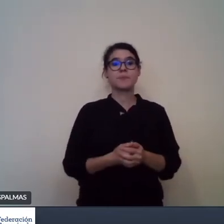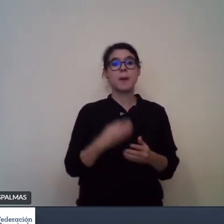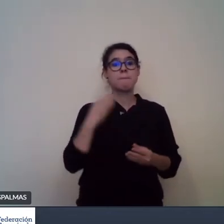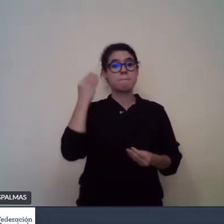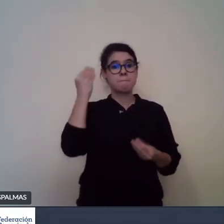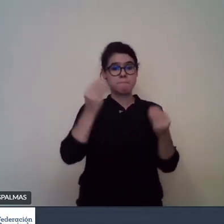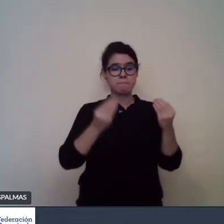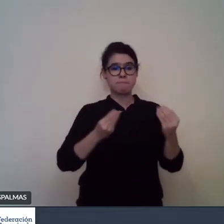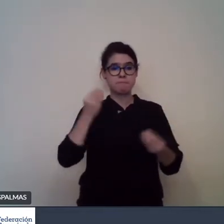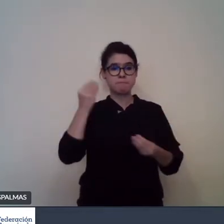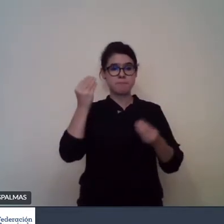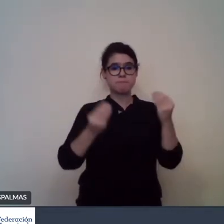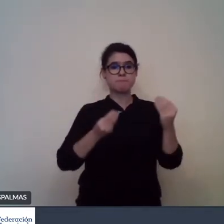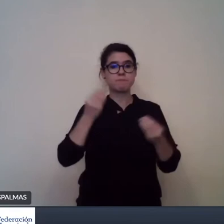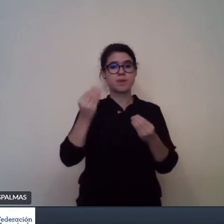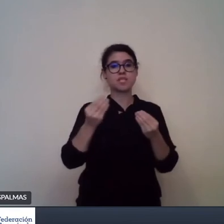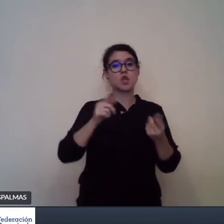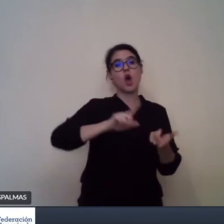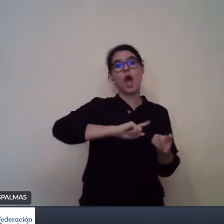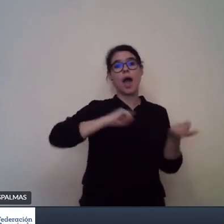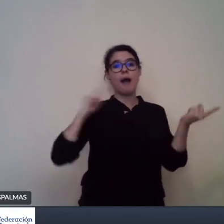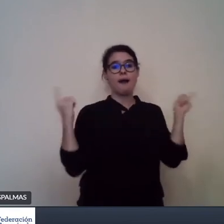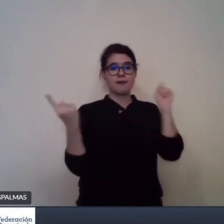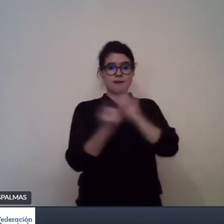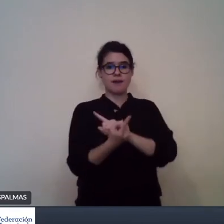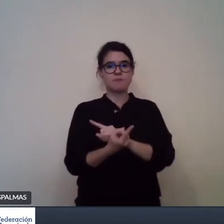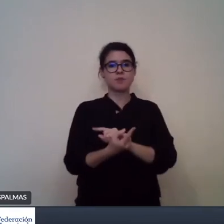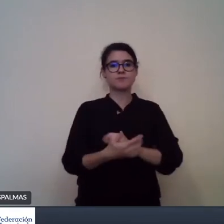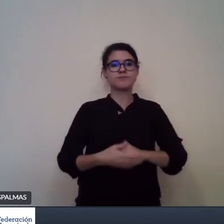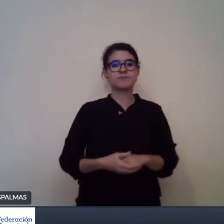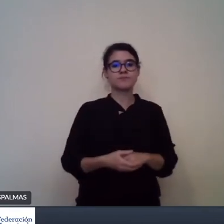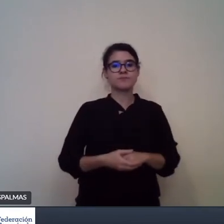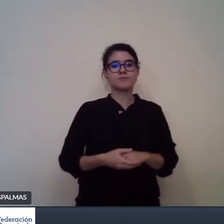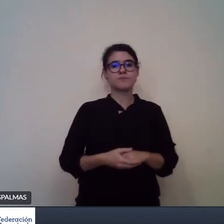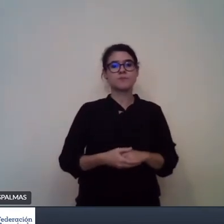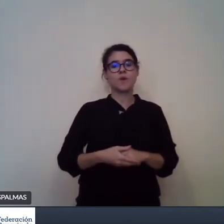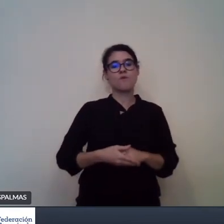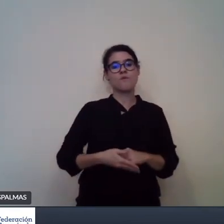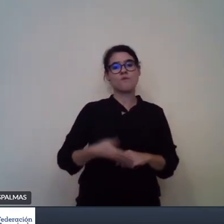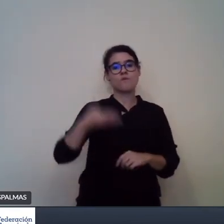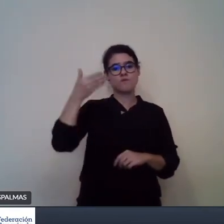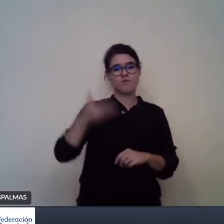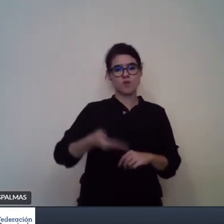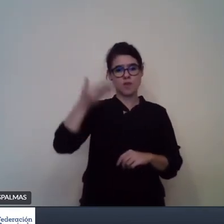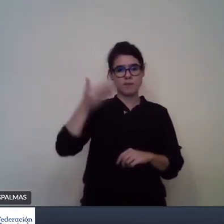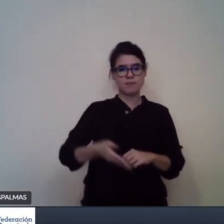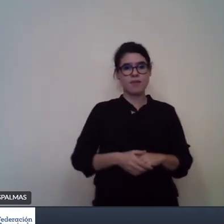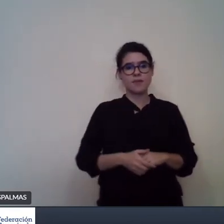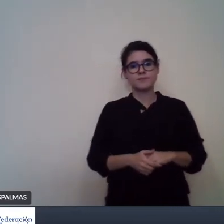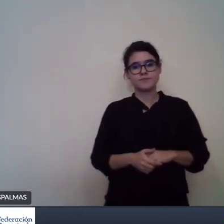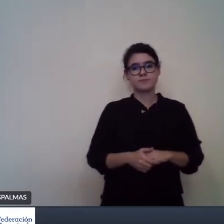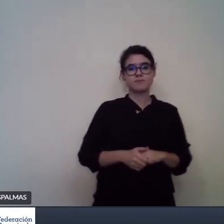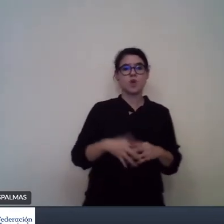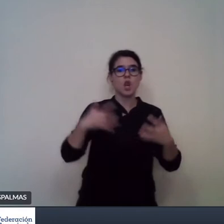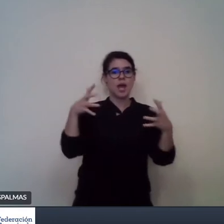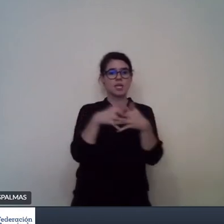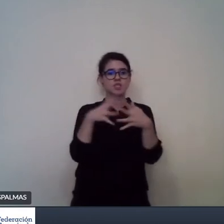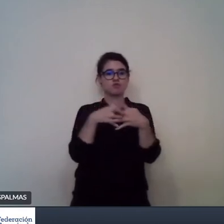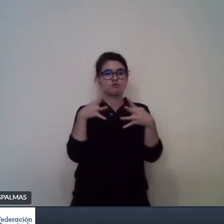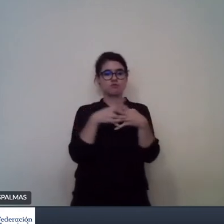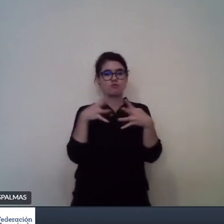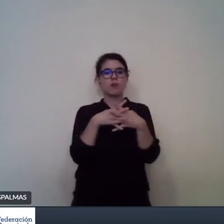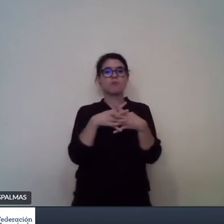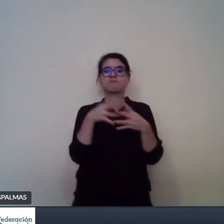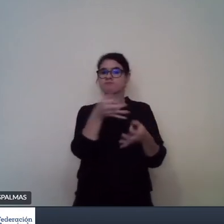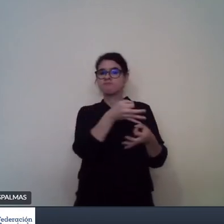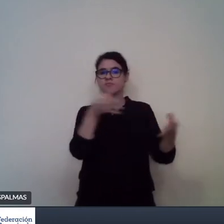con nuestro juego ofensivo en medio campo creo que debe estar fundamentada en una estructura idónea de rebote defensivo.